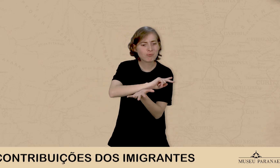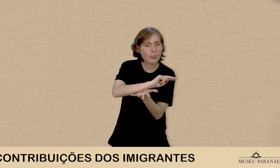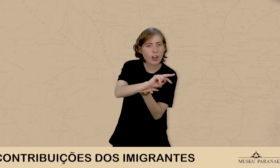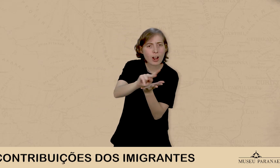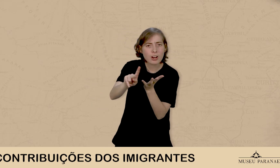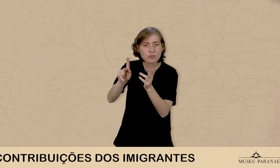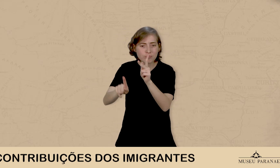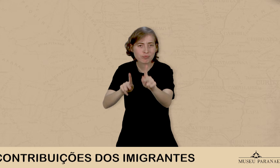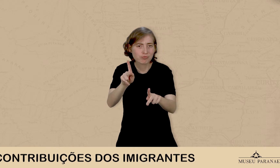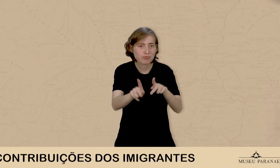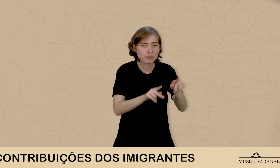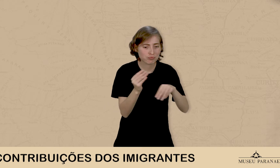de etnias.